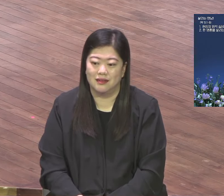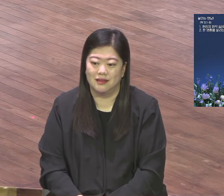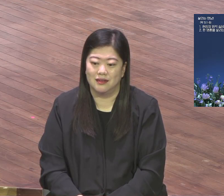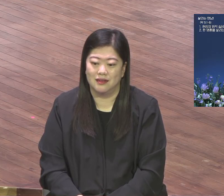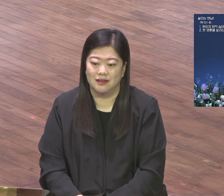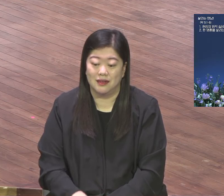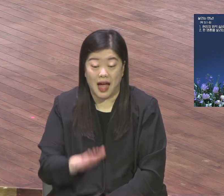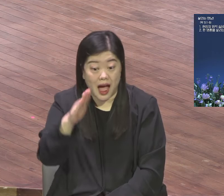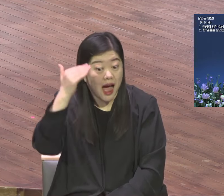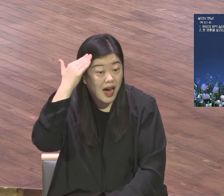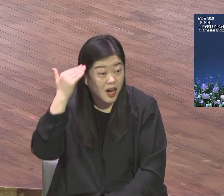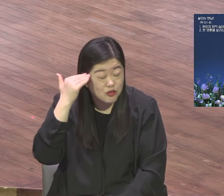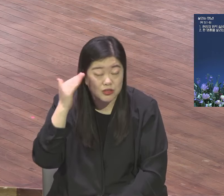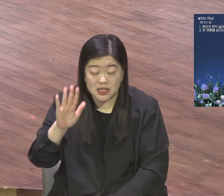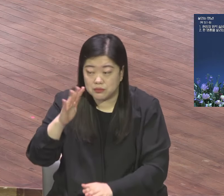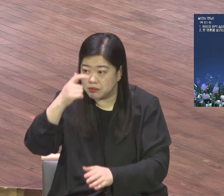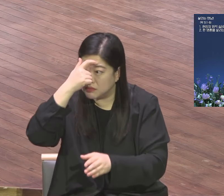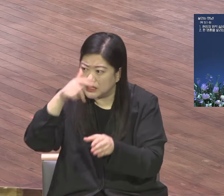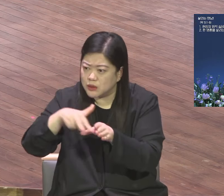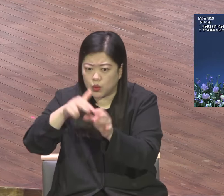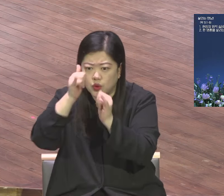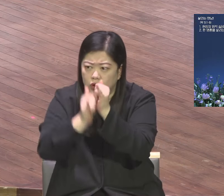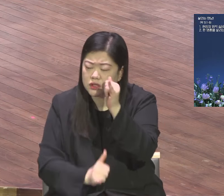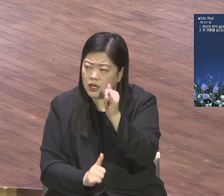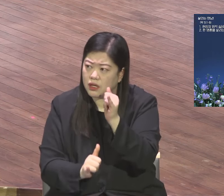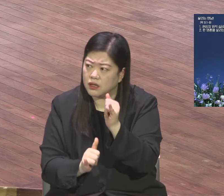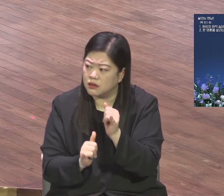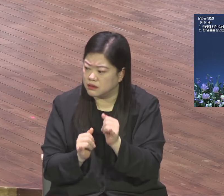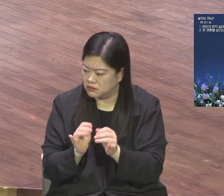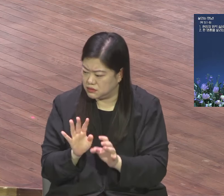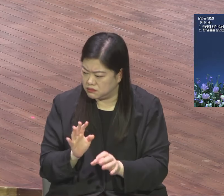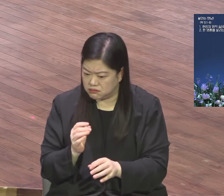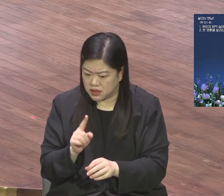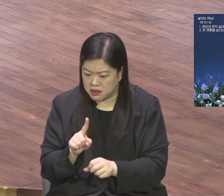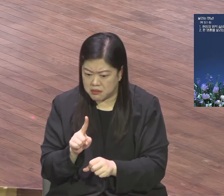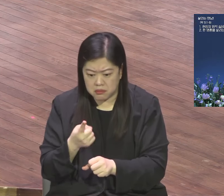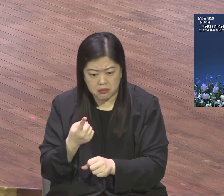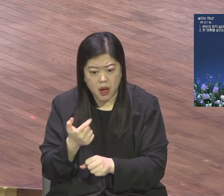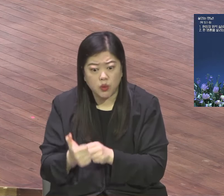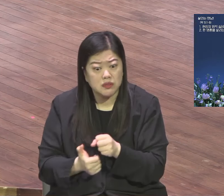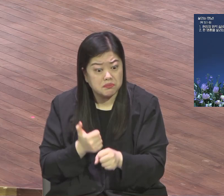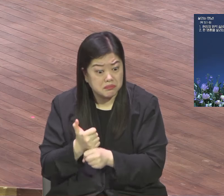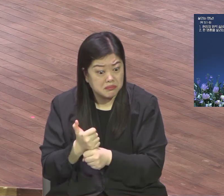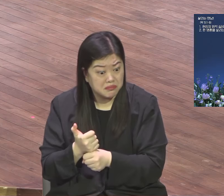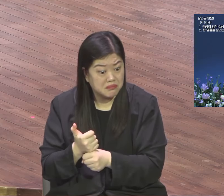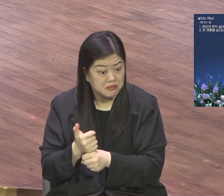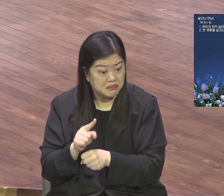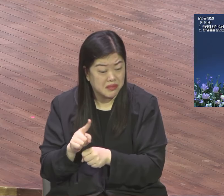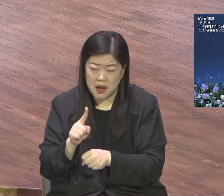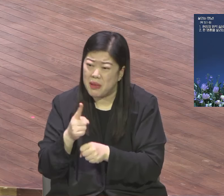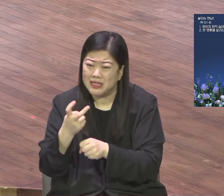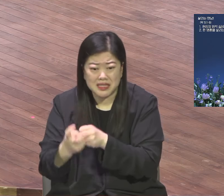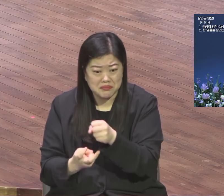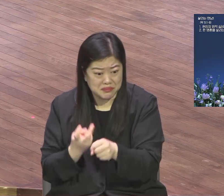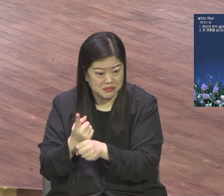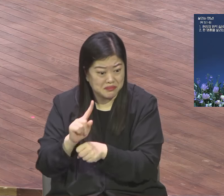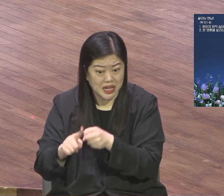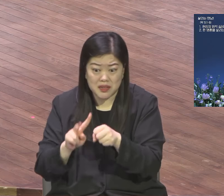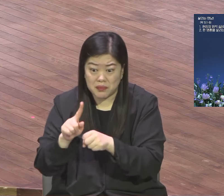우리나라에 기독교 들어온 지가 150년 왔는데 그 전에 어떻게 다 그냥 갔어요. 그래서